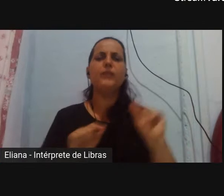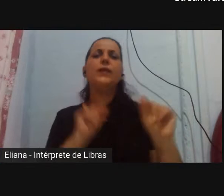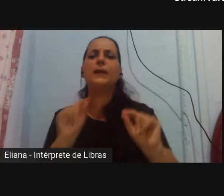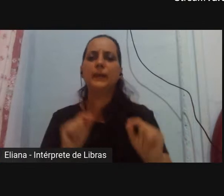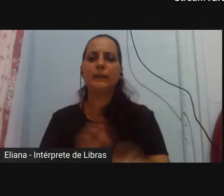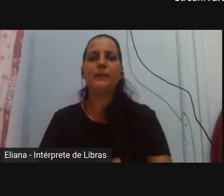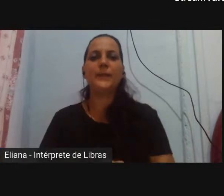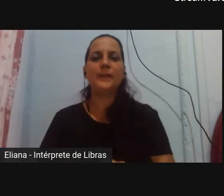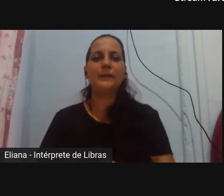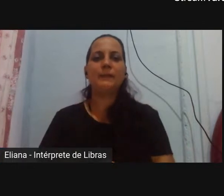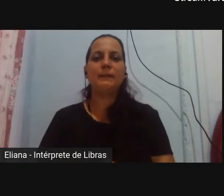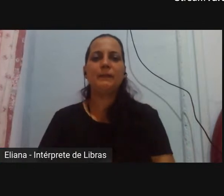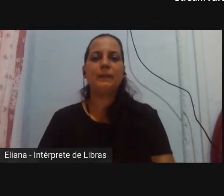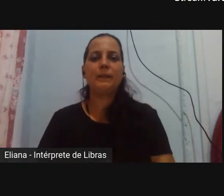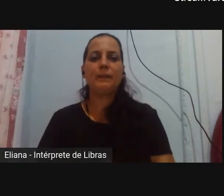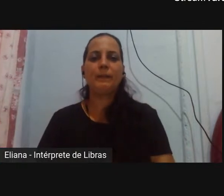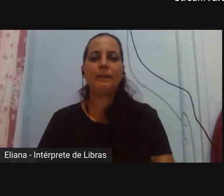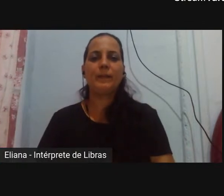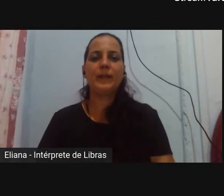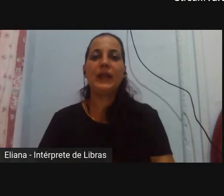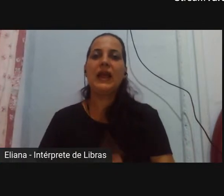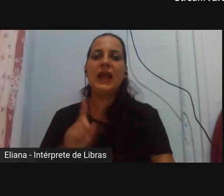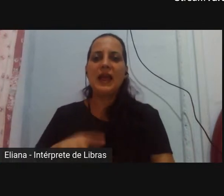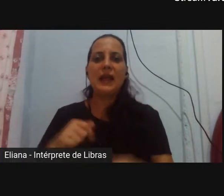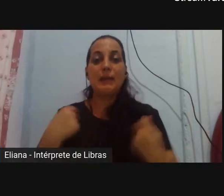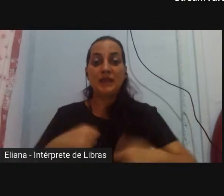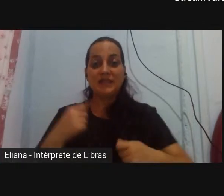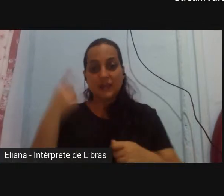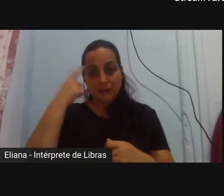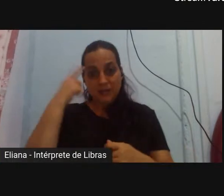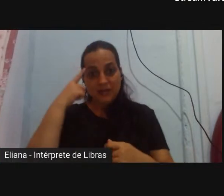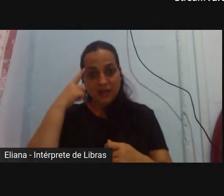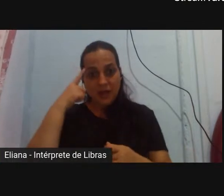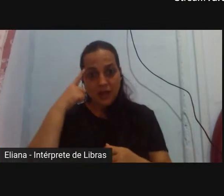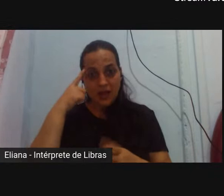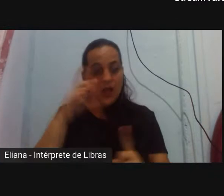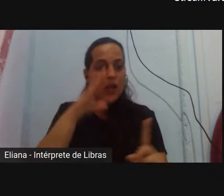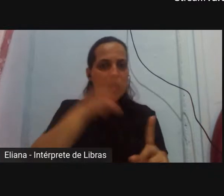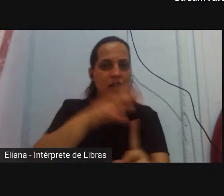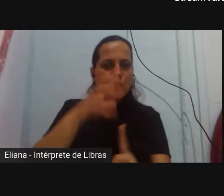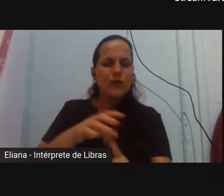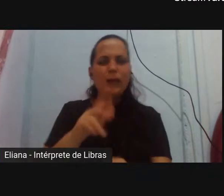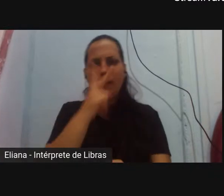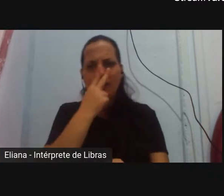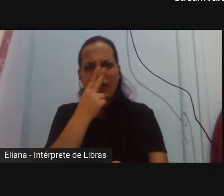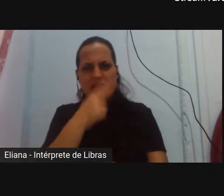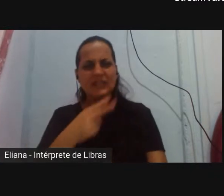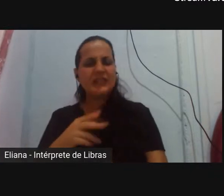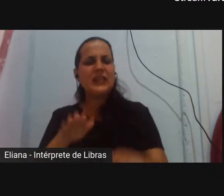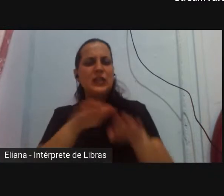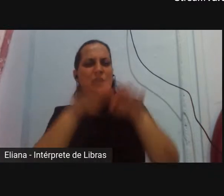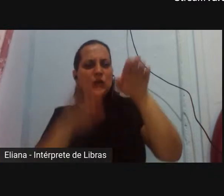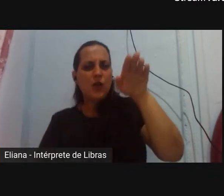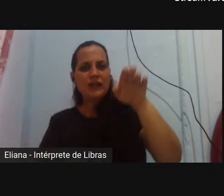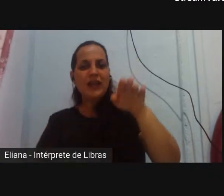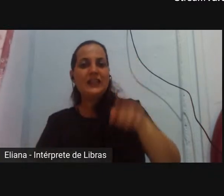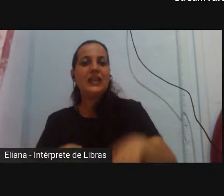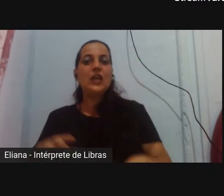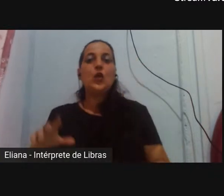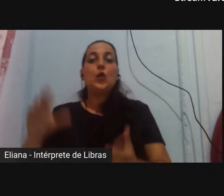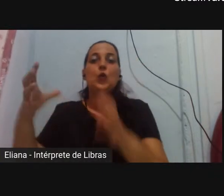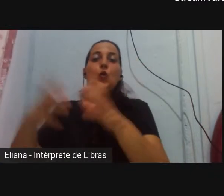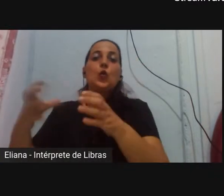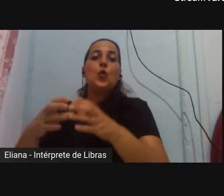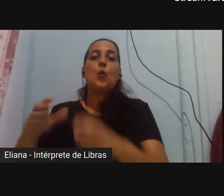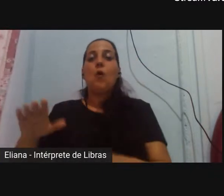é um instrumento de dominação de classe, das classes dominantes. Isso é que nem a matriz, aquela que